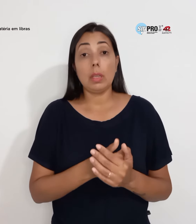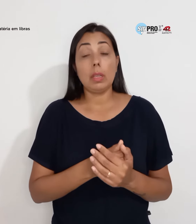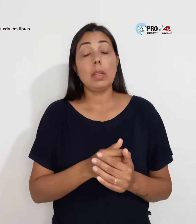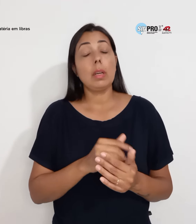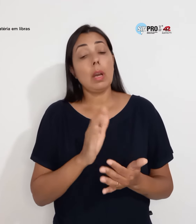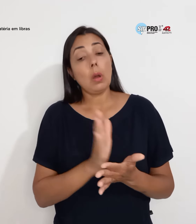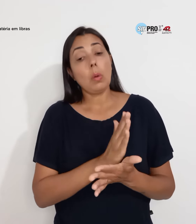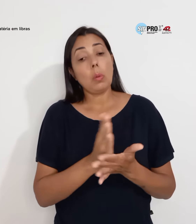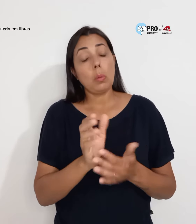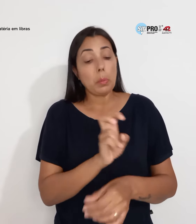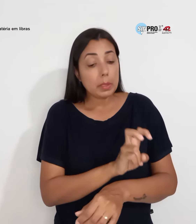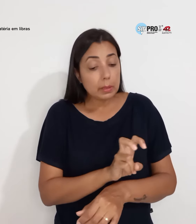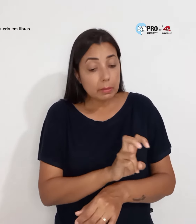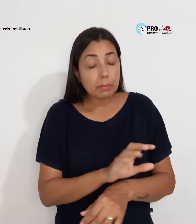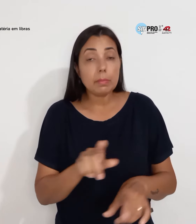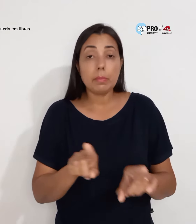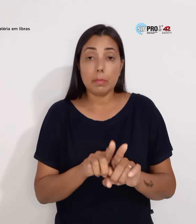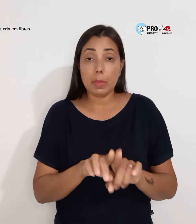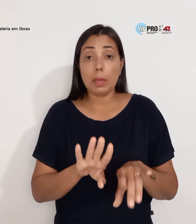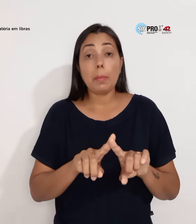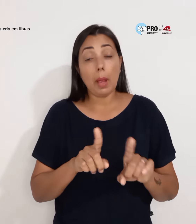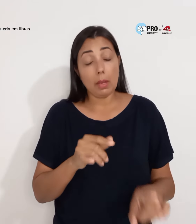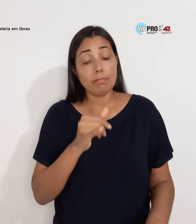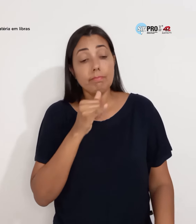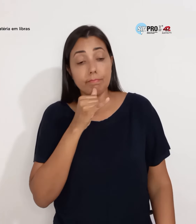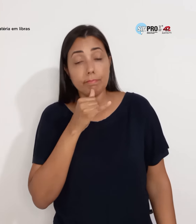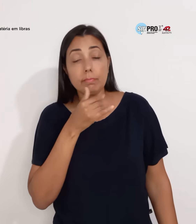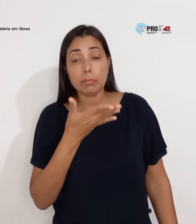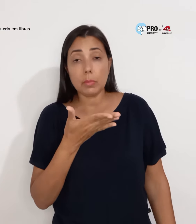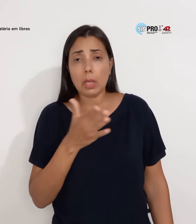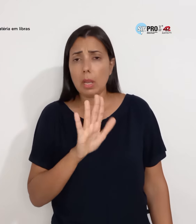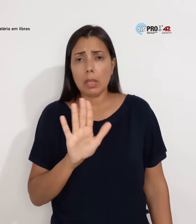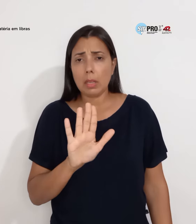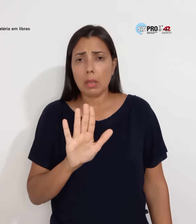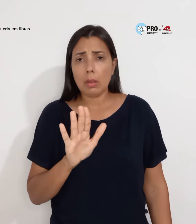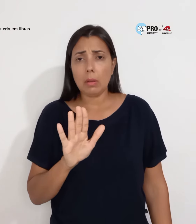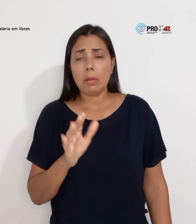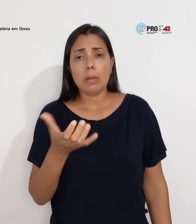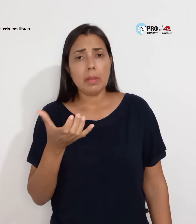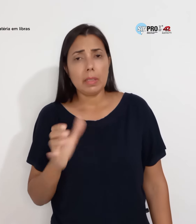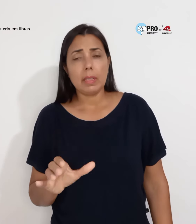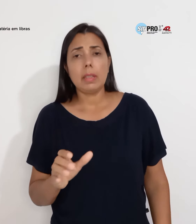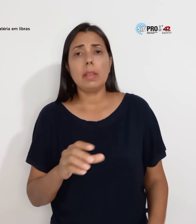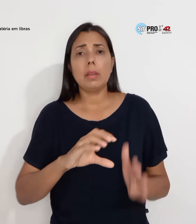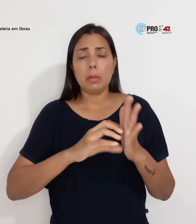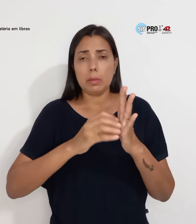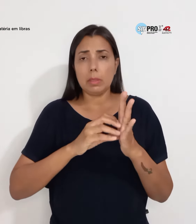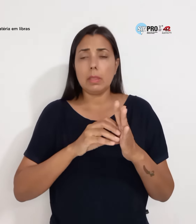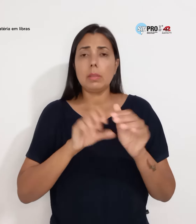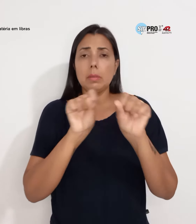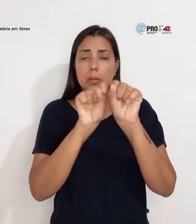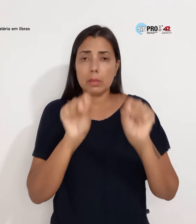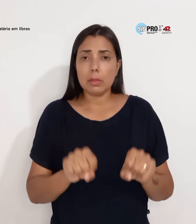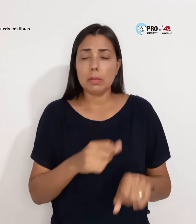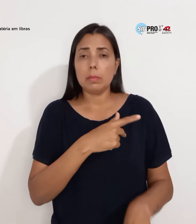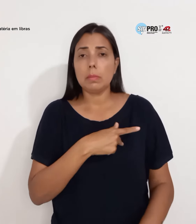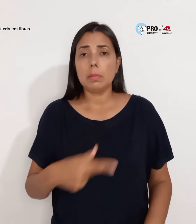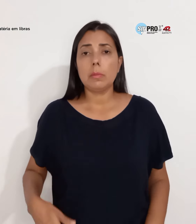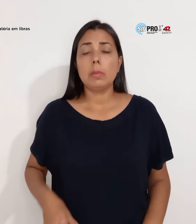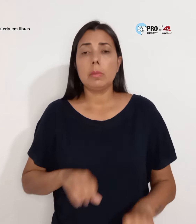fora algumas creches. Infelizmente, ao não atualizar os dados do Sistema Público de Educação do